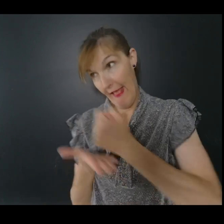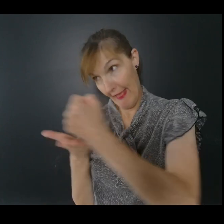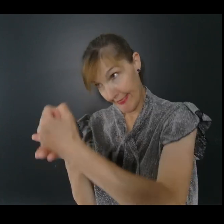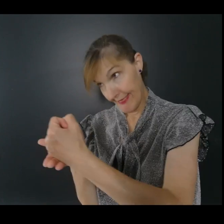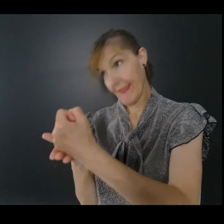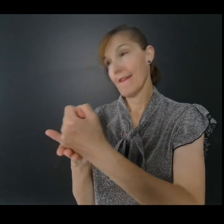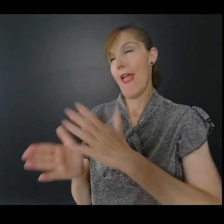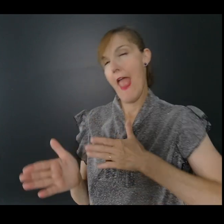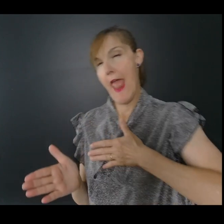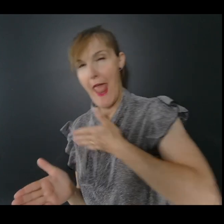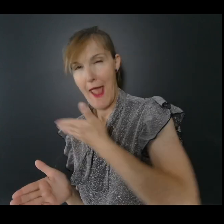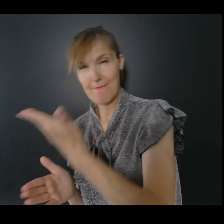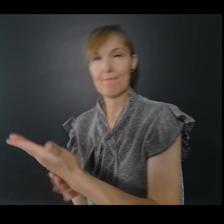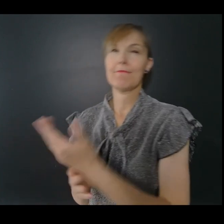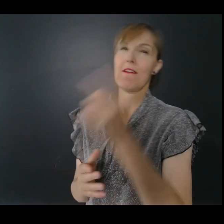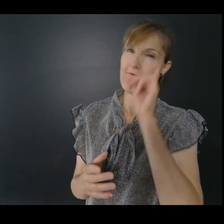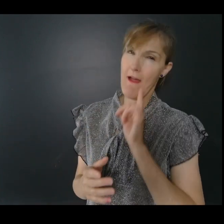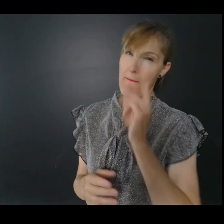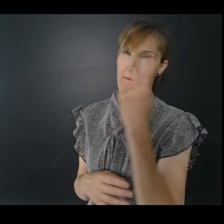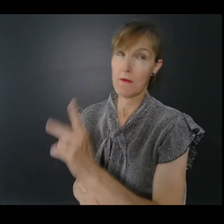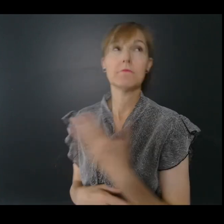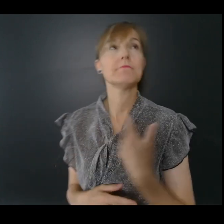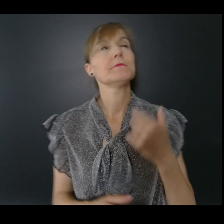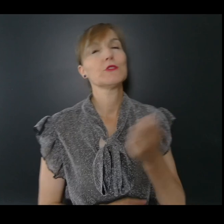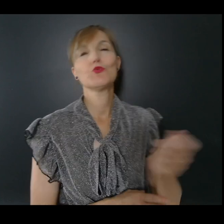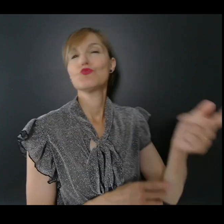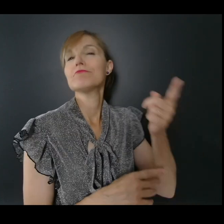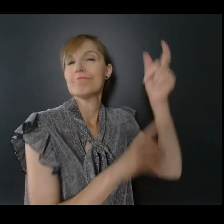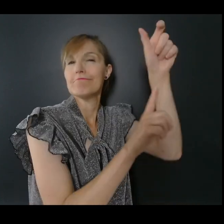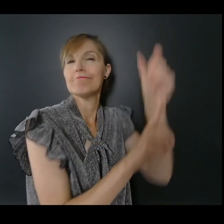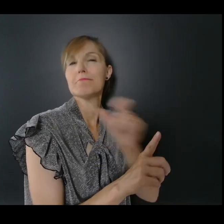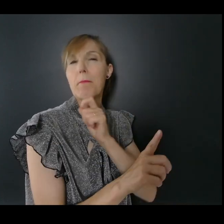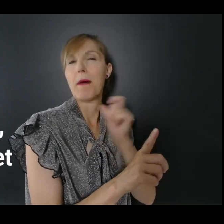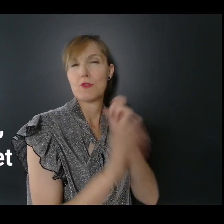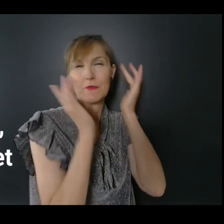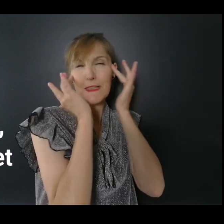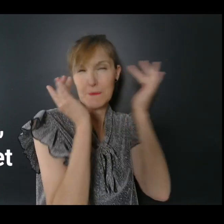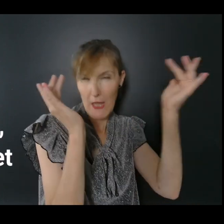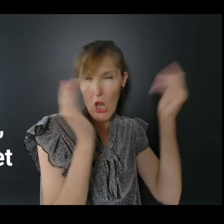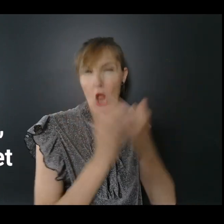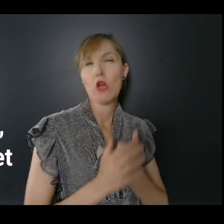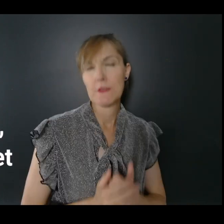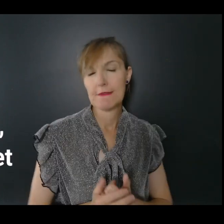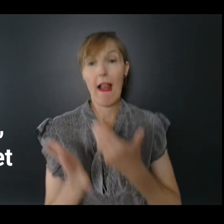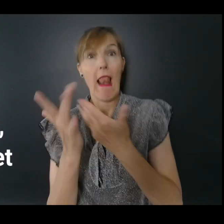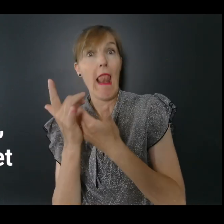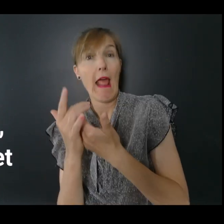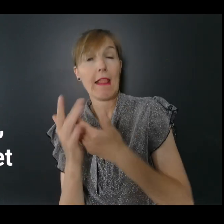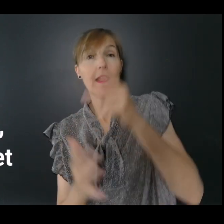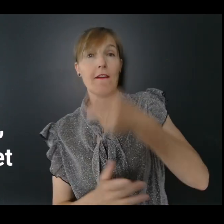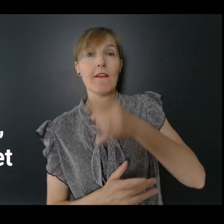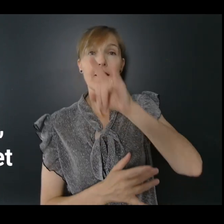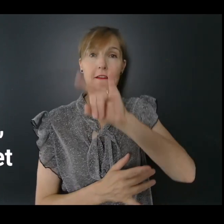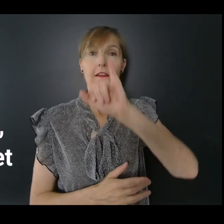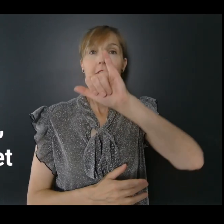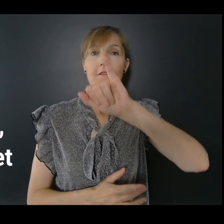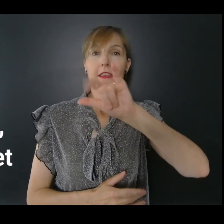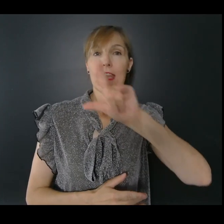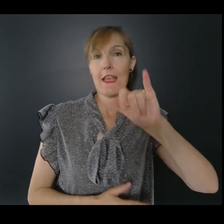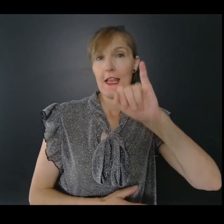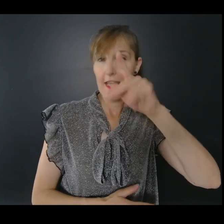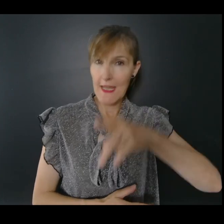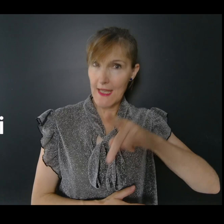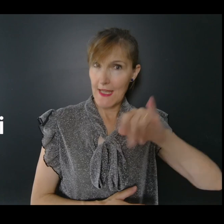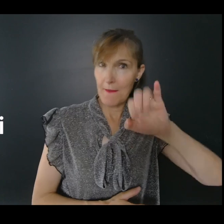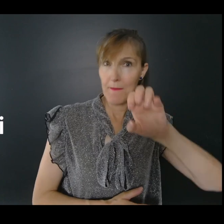de l'expérience, le pasteur, bien sûr. Dans l'épître de Paul aux Philippiens, chapitre 4,